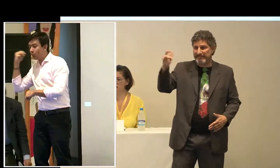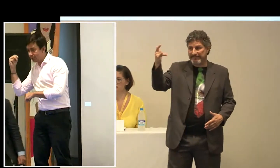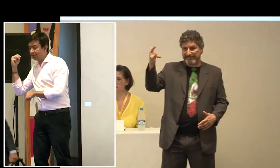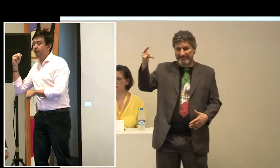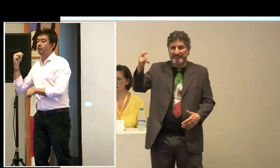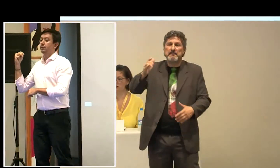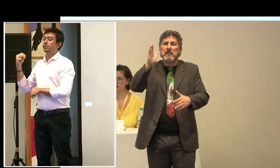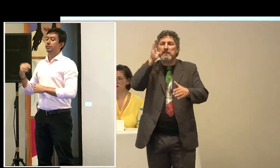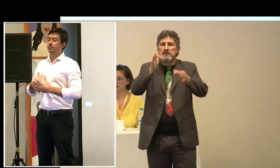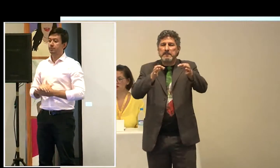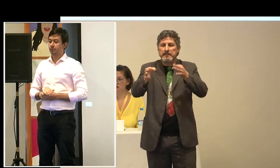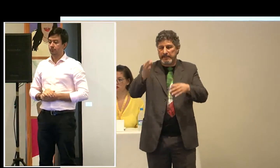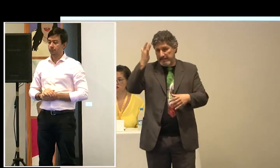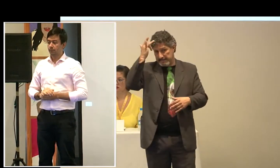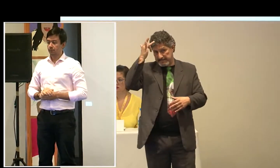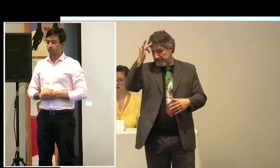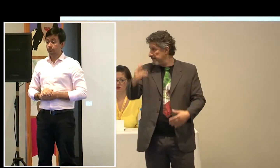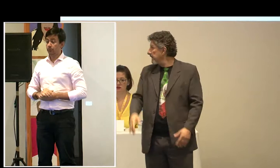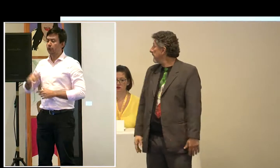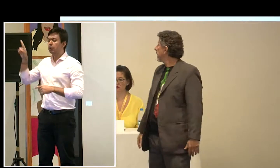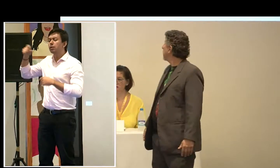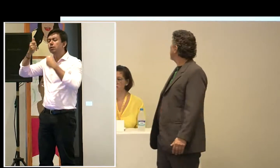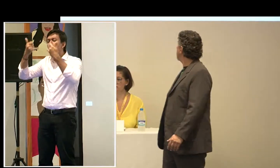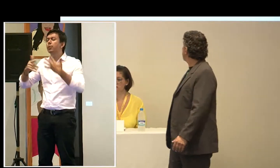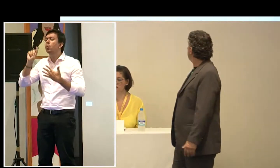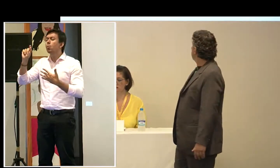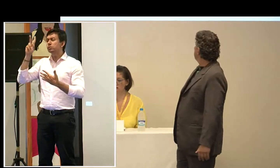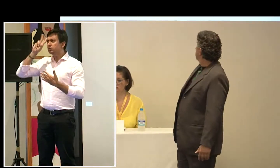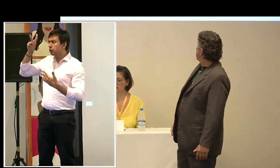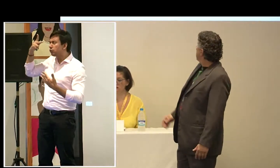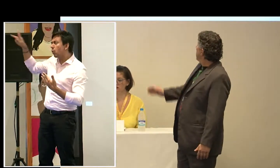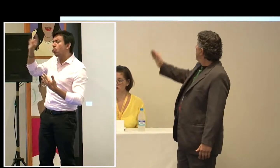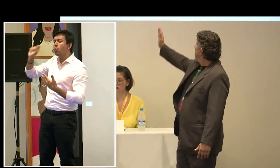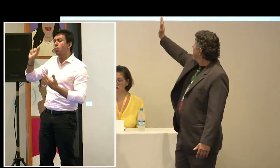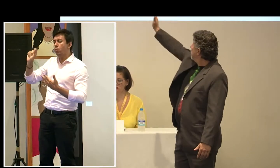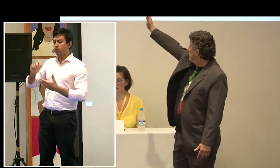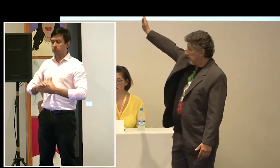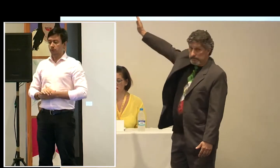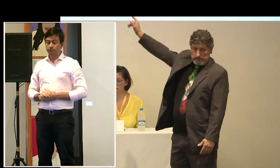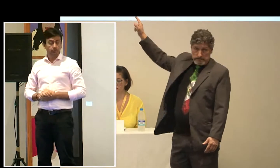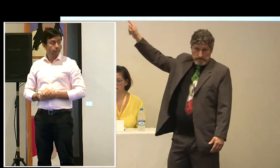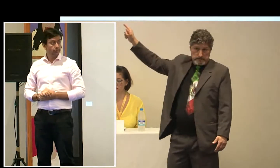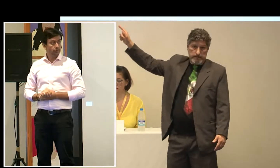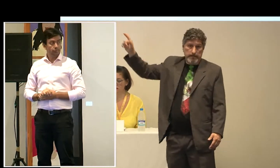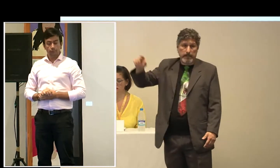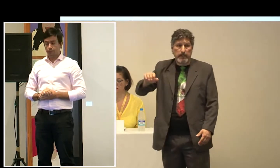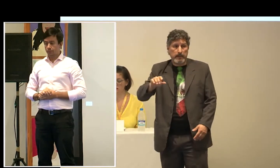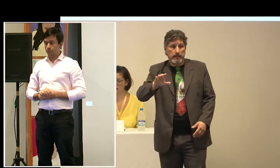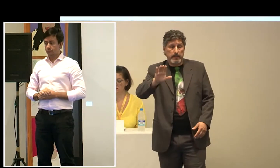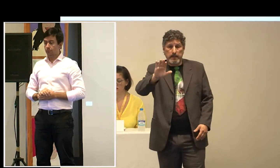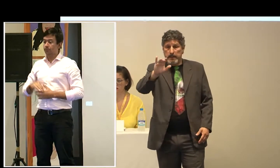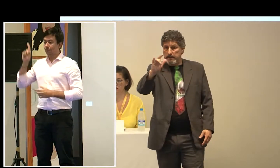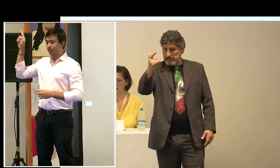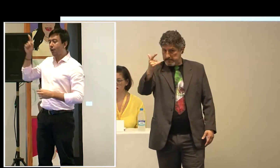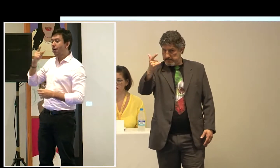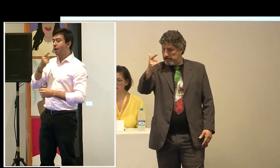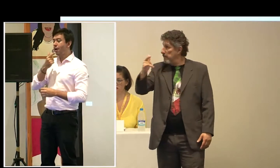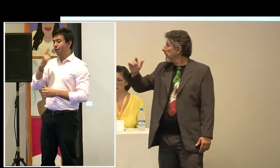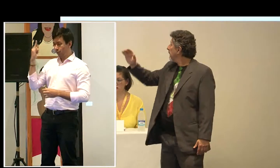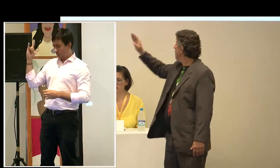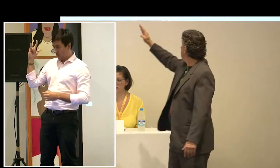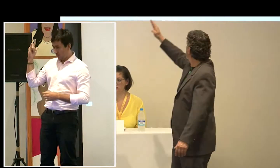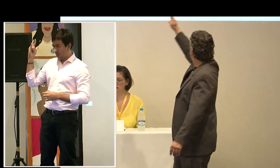sinais francesa, através de UE. E eu vou explicar um pouco a respeito dessa história para